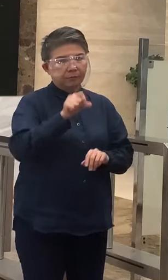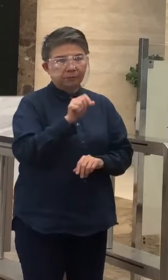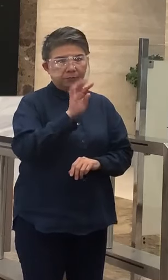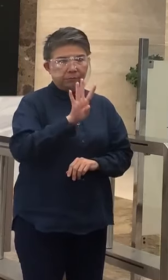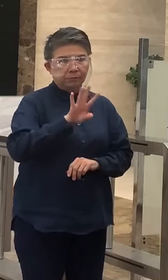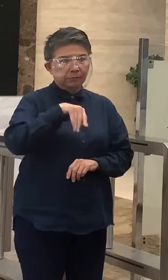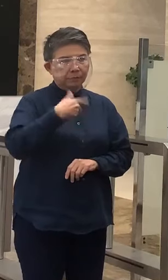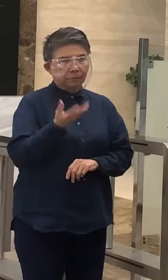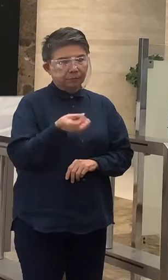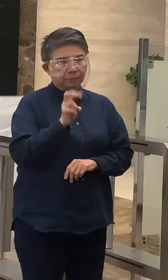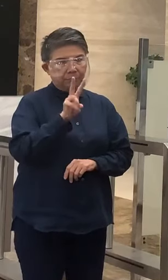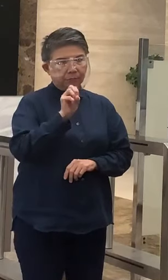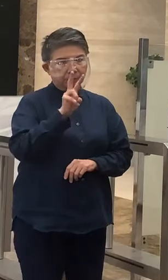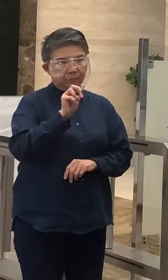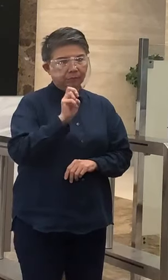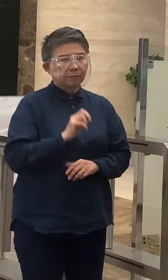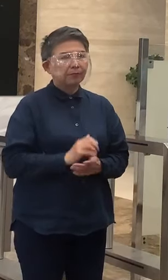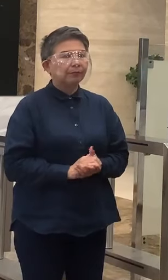April